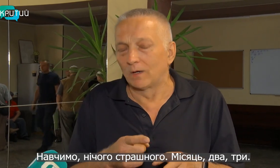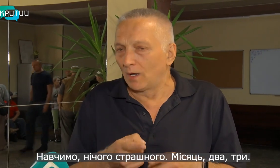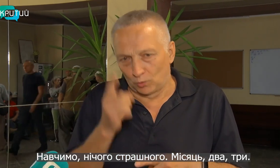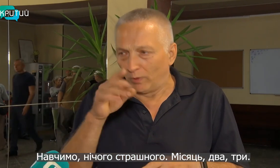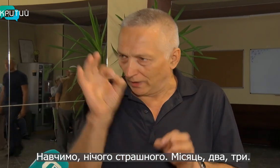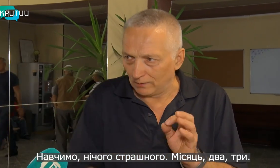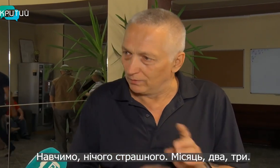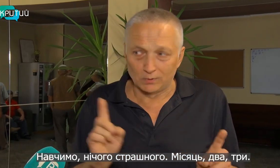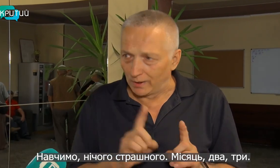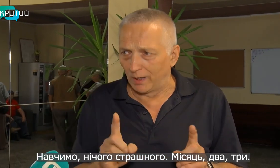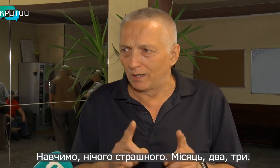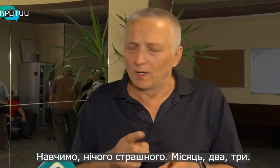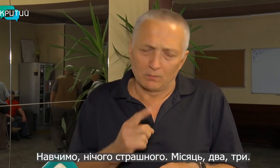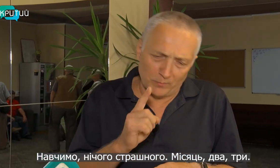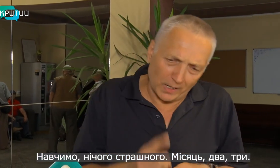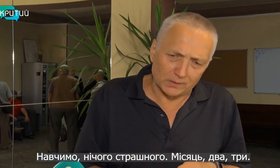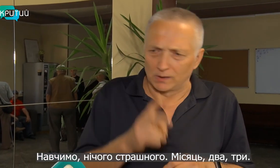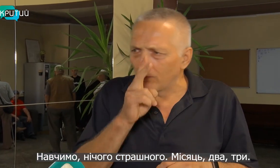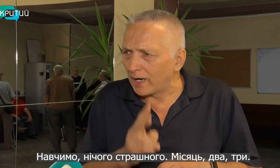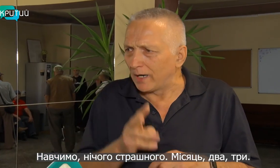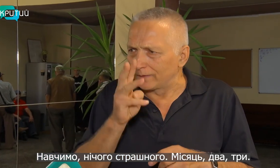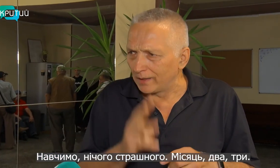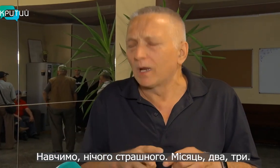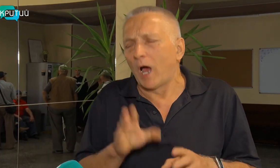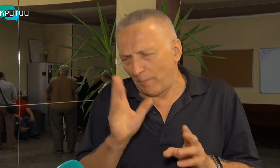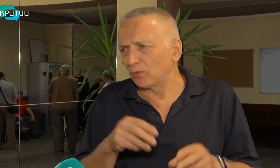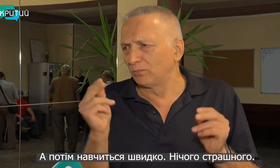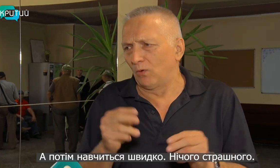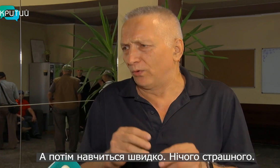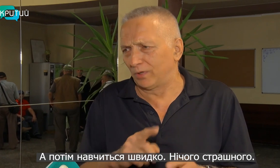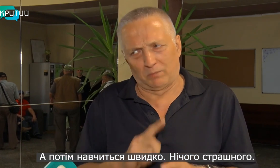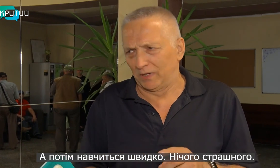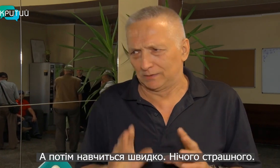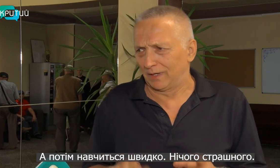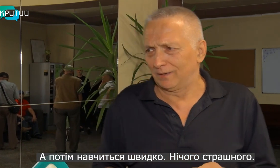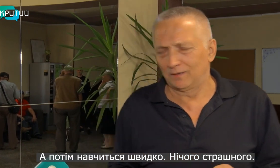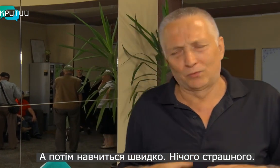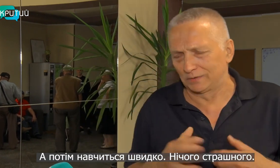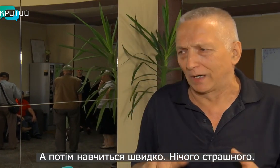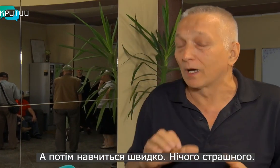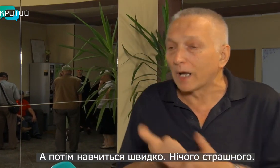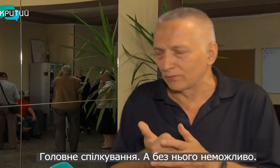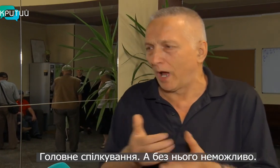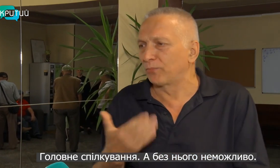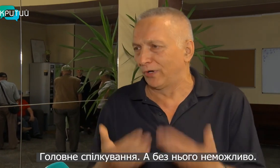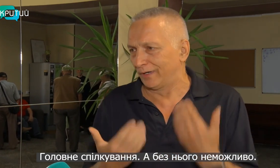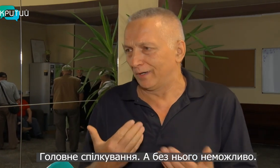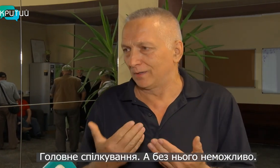страшного. Думаю, сразу не месяц, два, три, а потом научится быстро. Ничего страшного. Главное – общение,